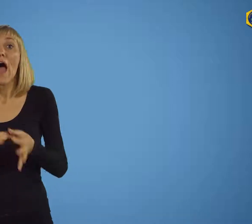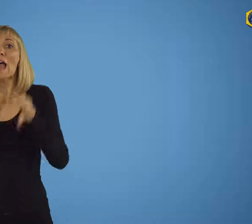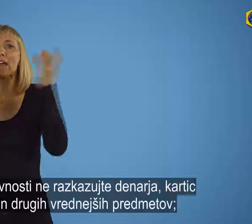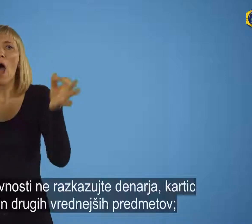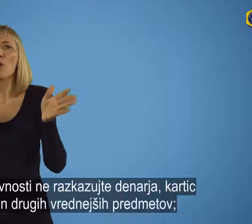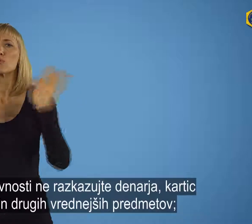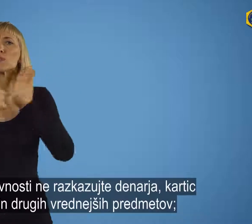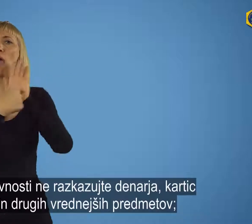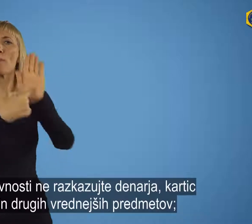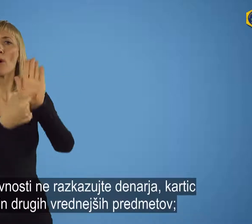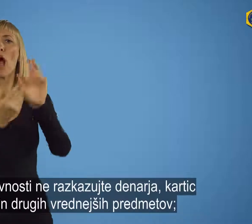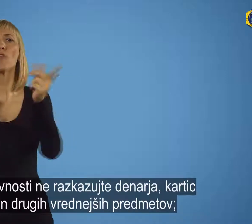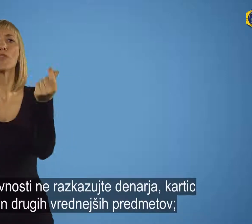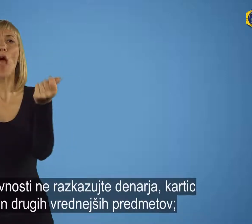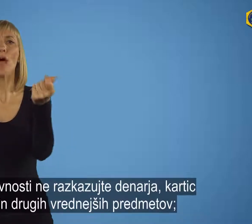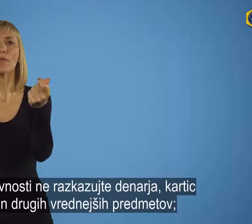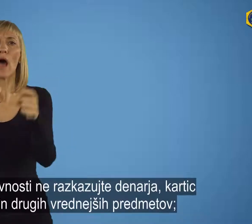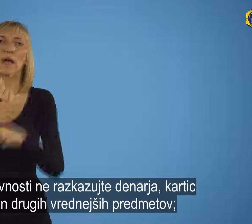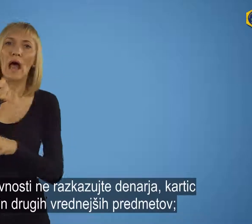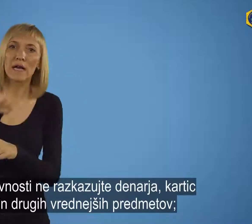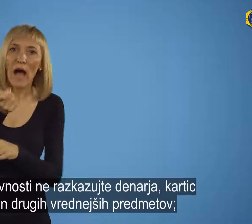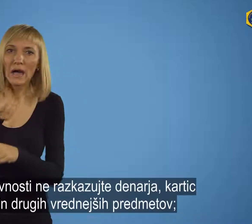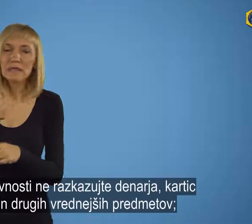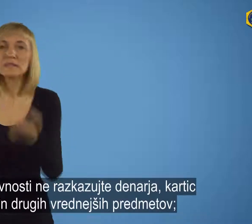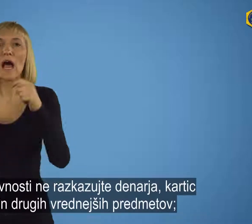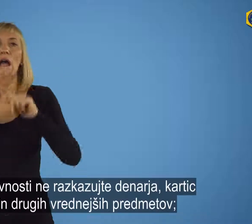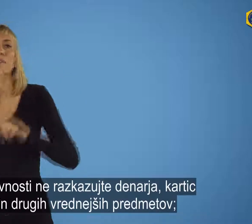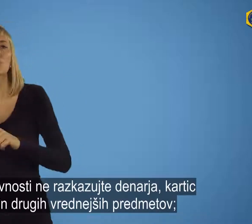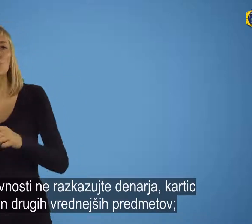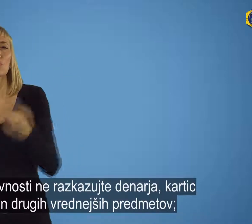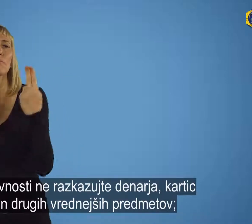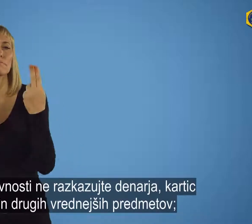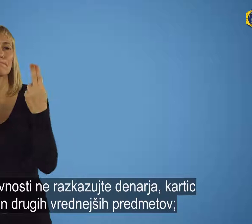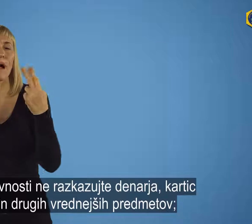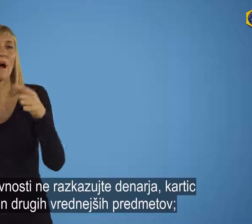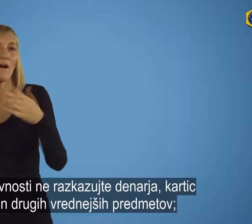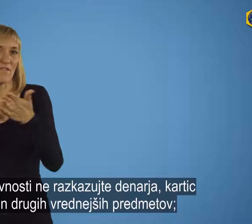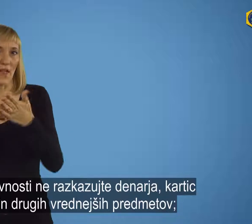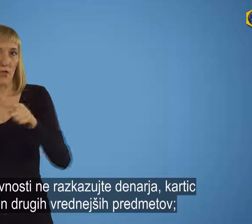V javnosti ne razkazujte denarja, kartic in drugih vrednejših predmetov.